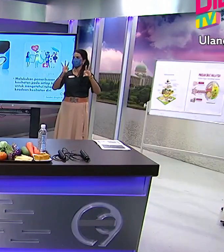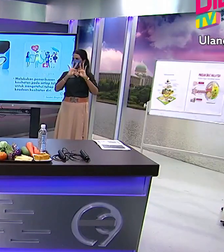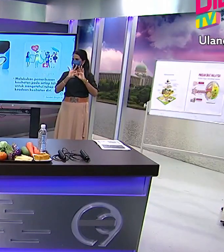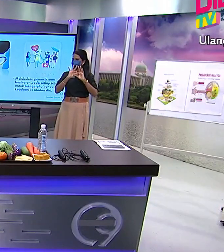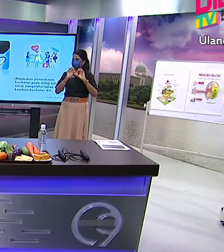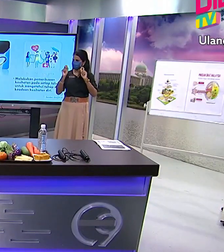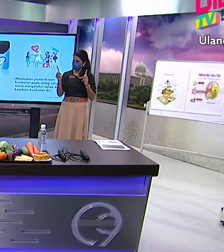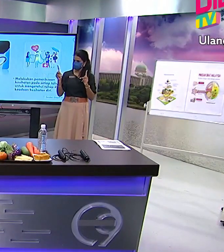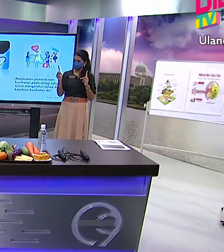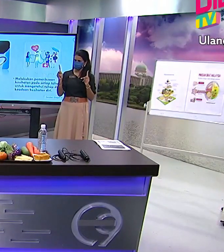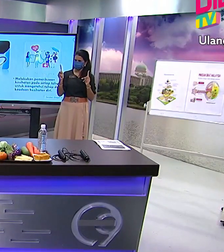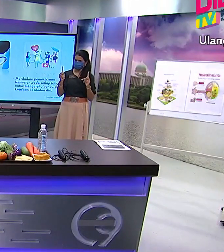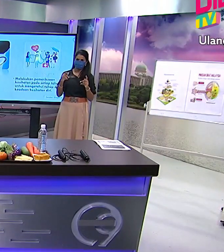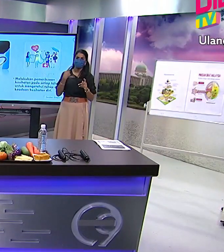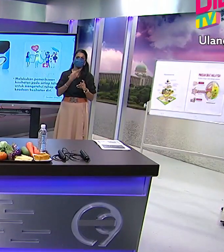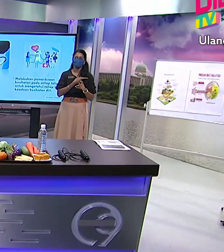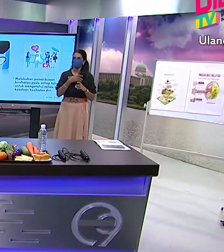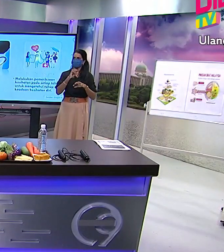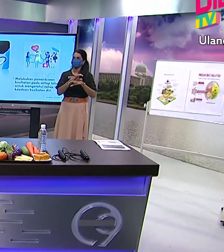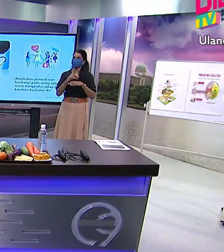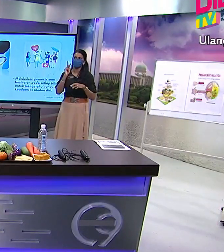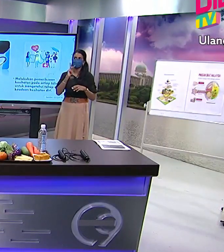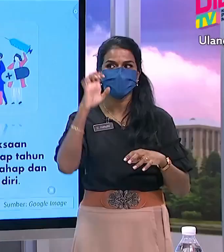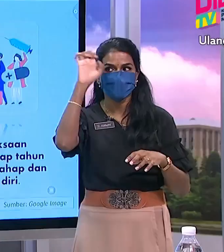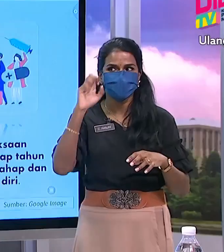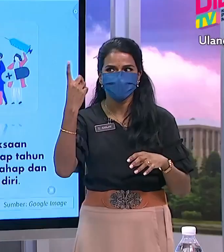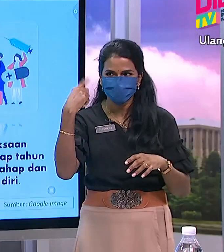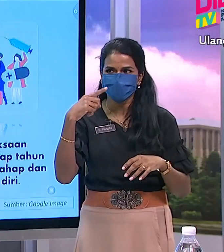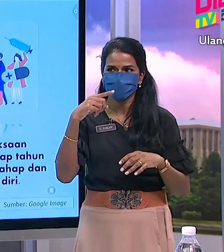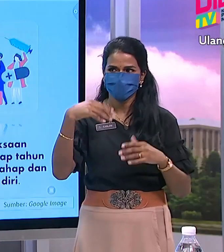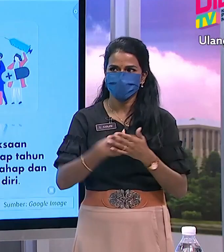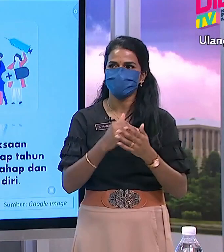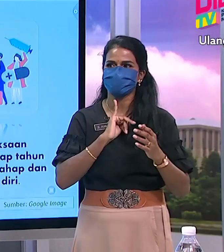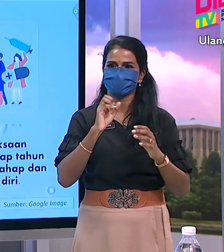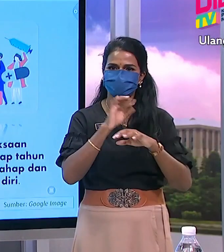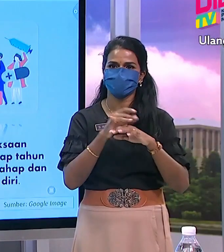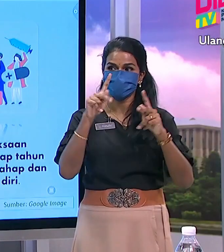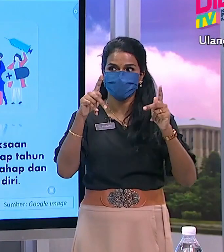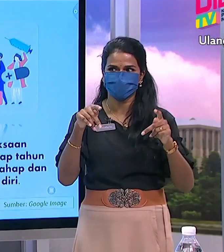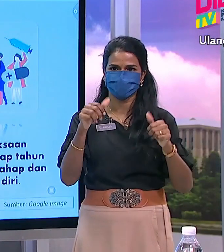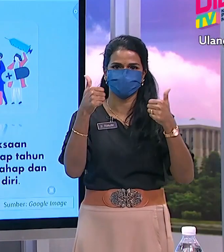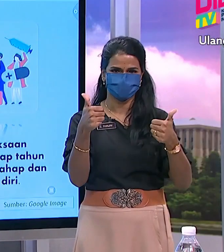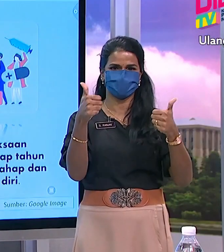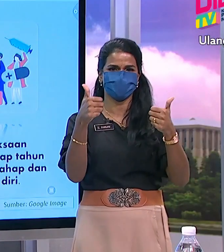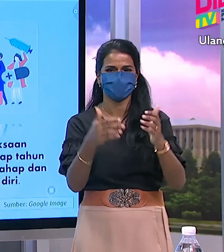penting. Penting. Okey. Kita nasihat kakak Ellie dulu Baru saya nasihat pelajar-pelajar.